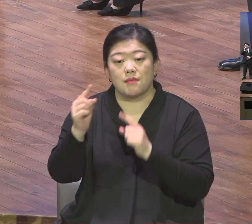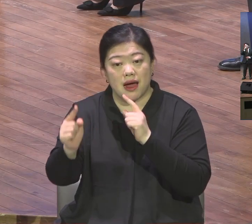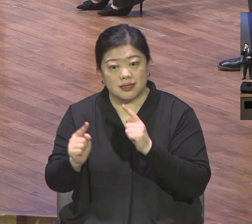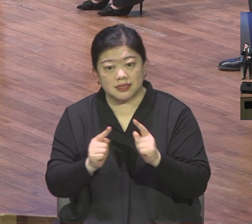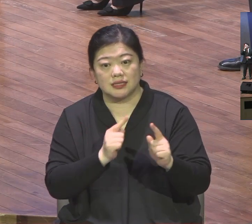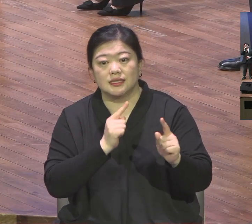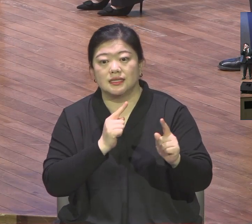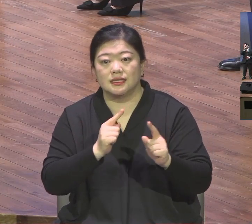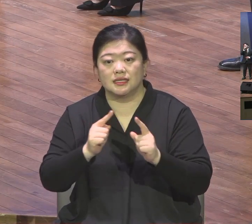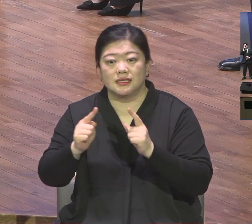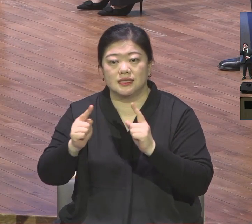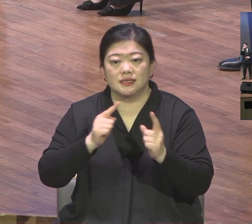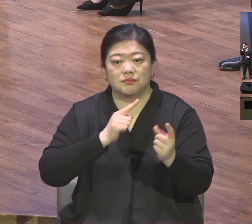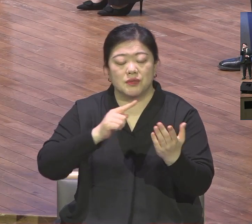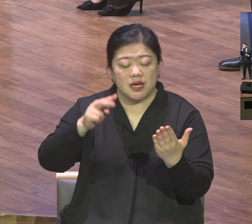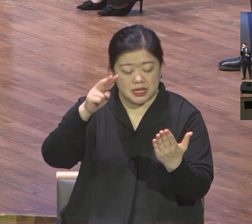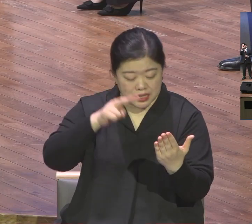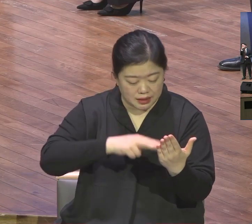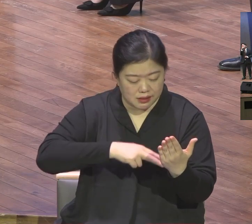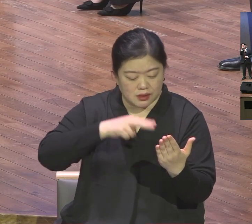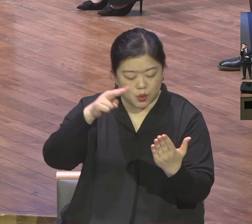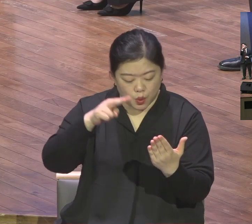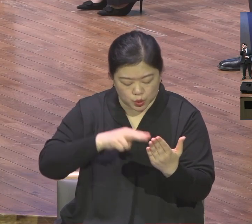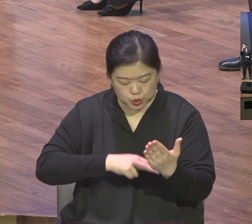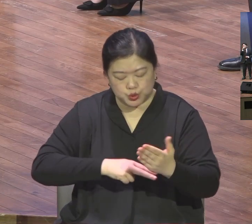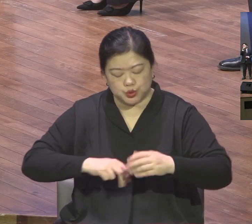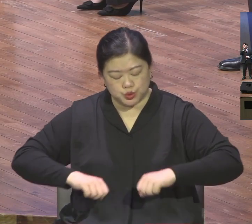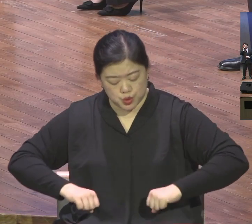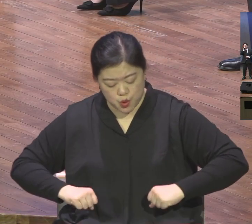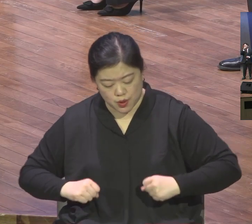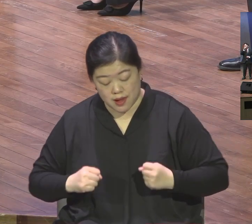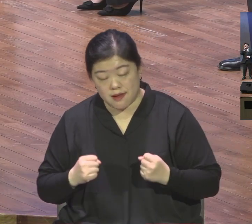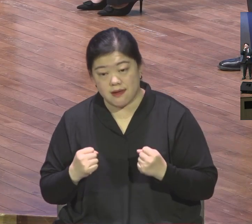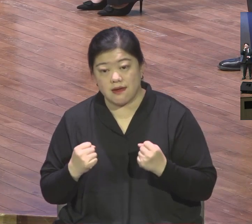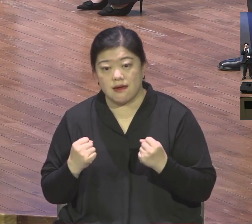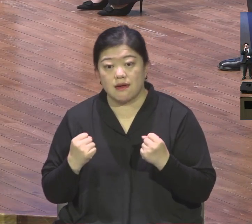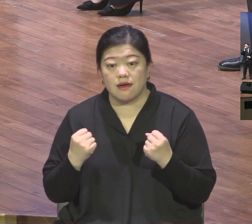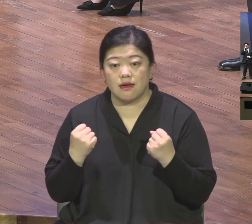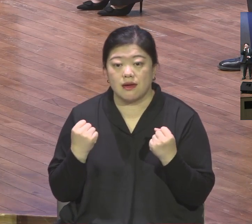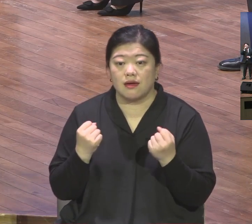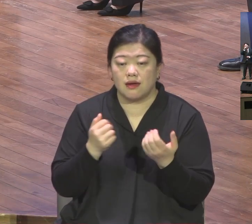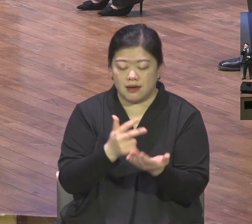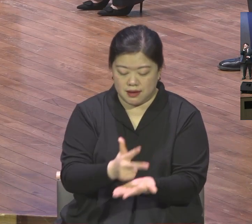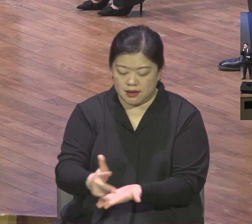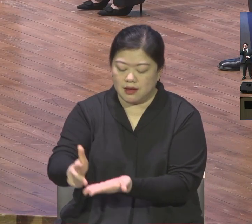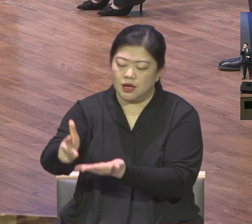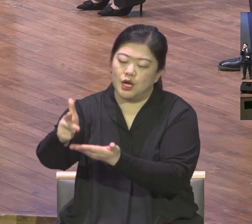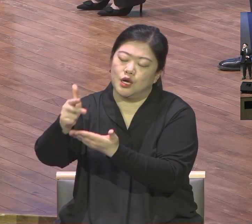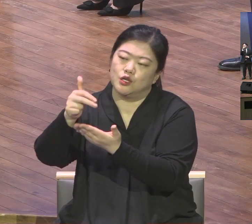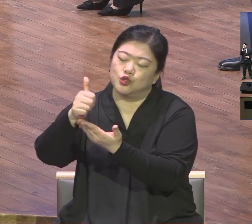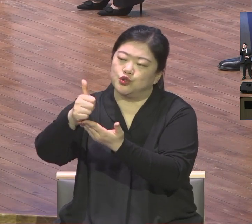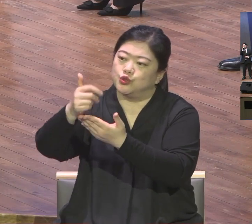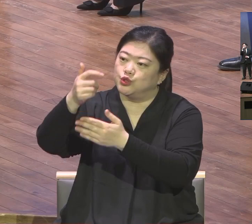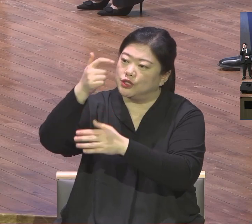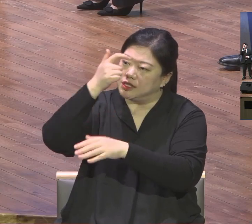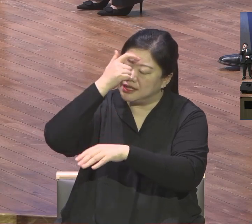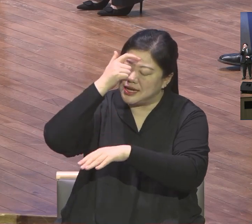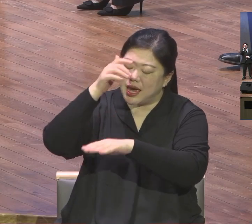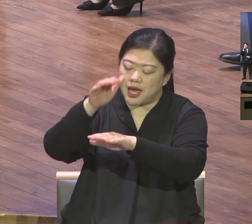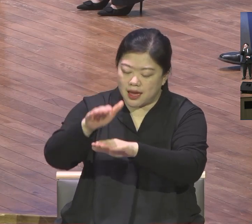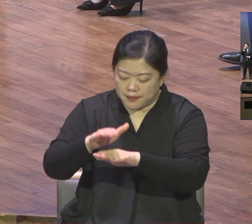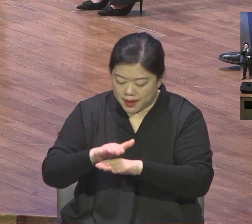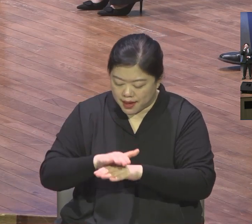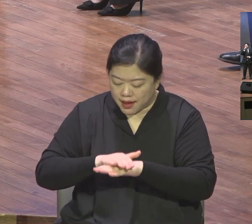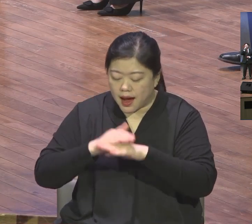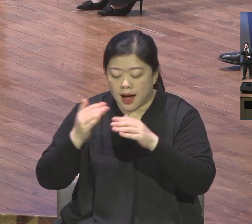생명의 말씀 이곳 순종해 주의